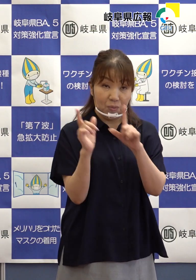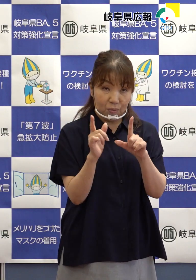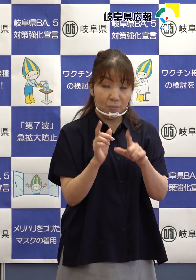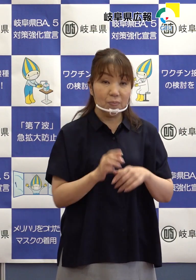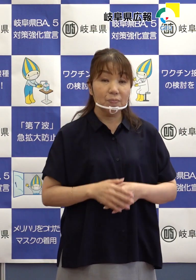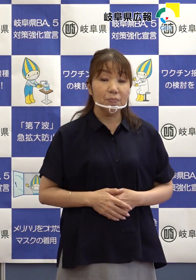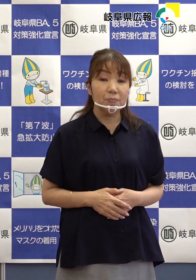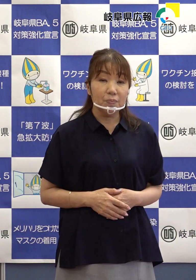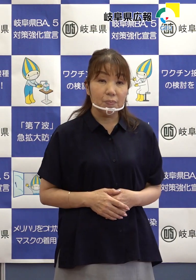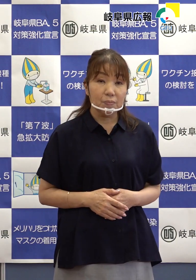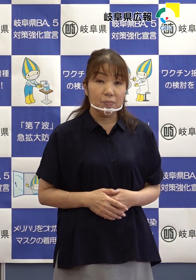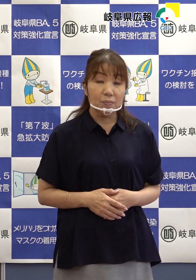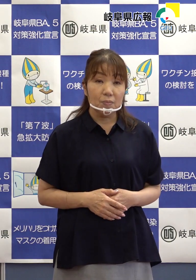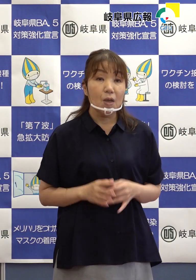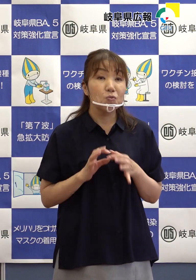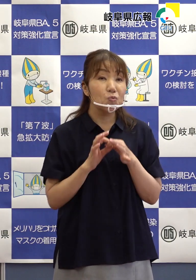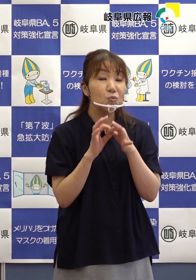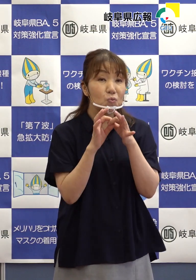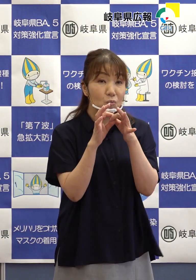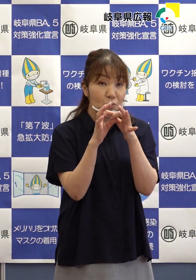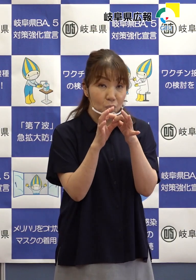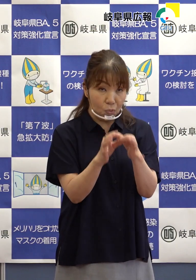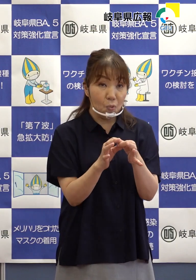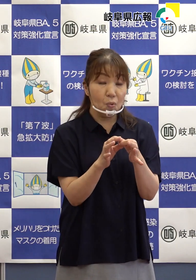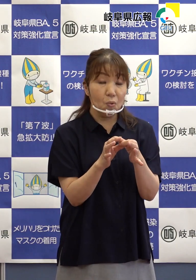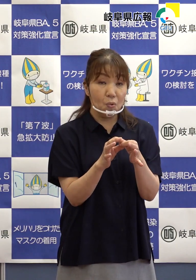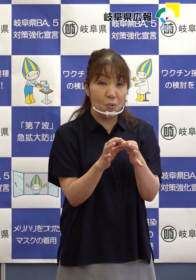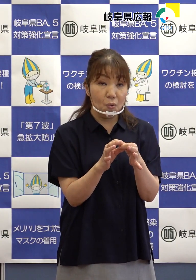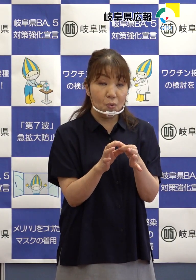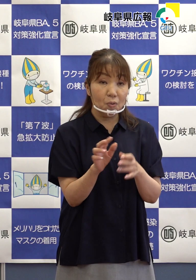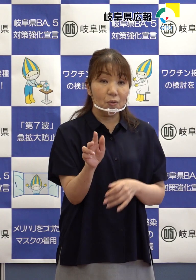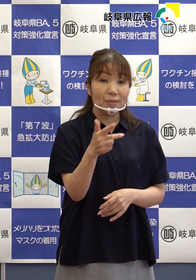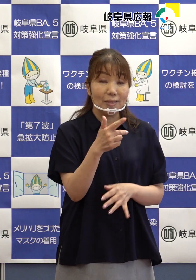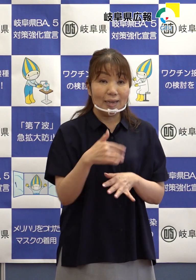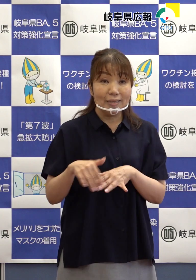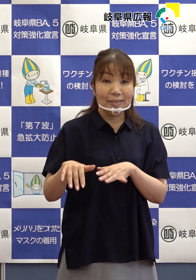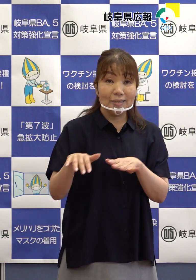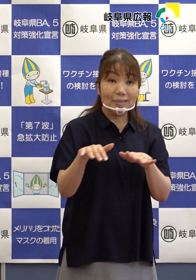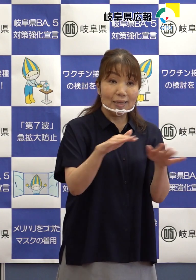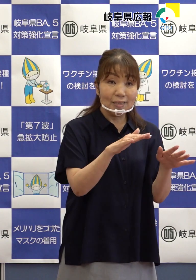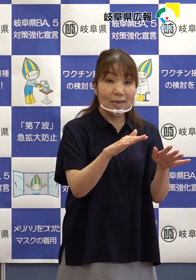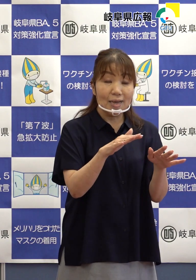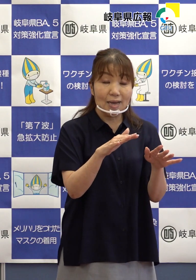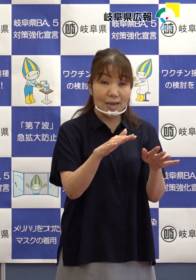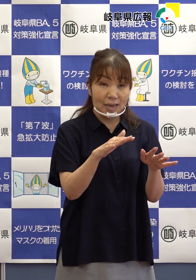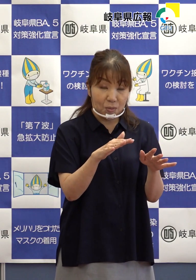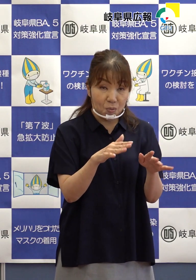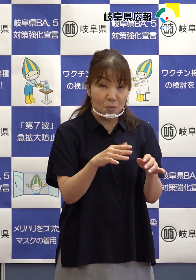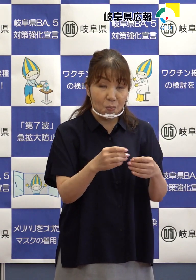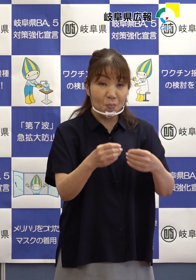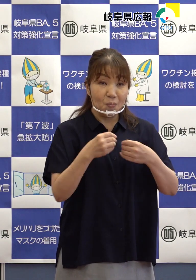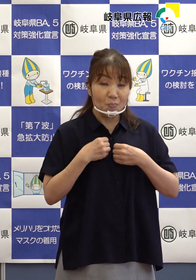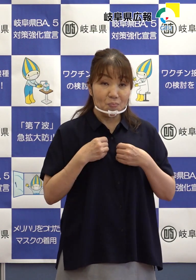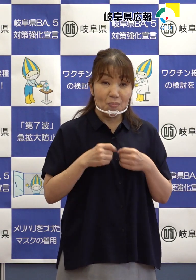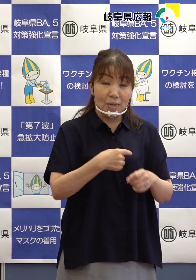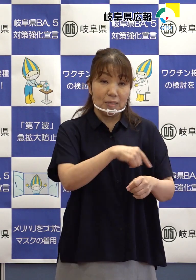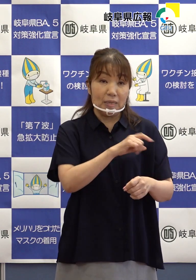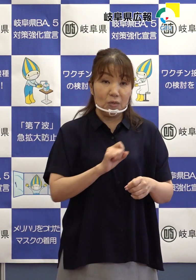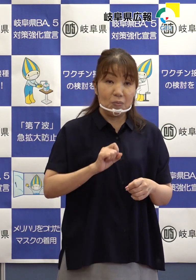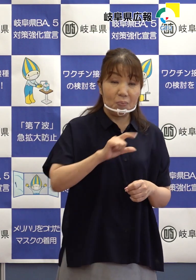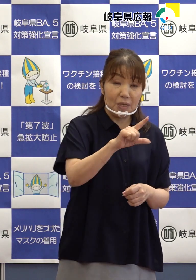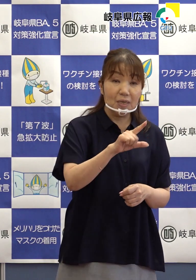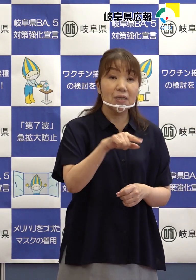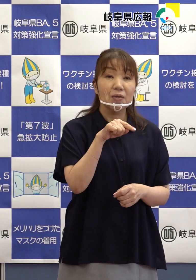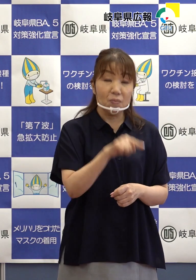あのまあずっとですねこの大楢葉の感染力の強さをですね法に触れてあの